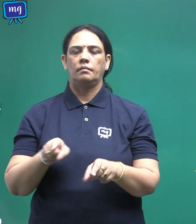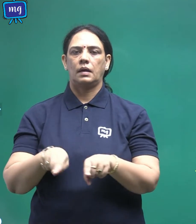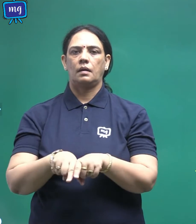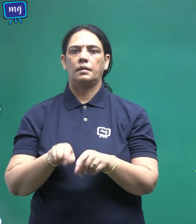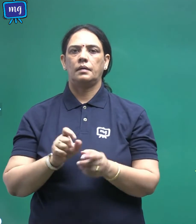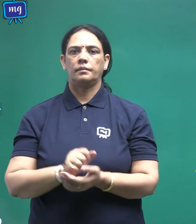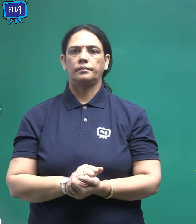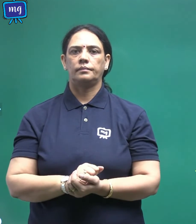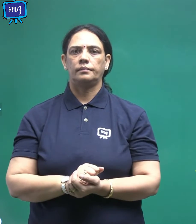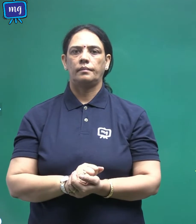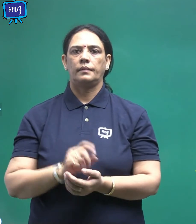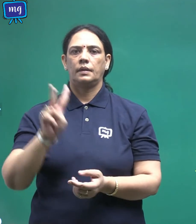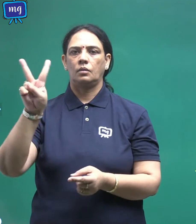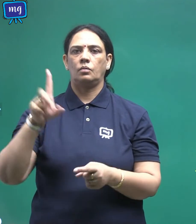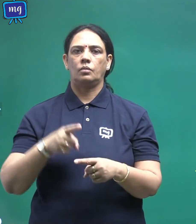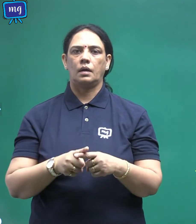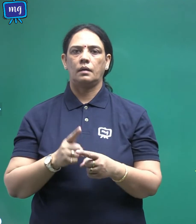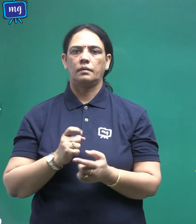बराबर 2 गुणा